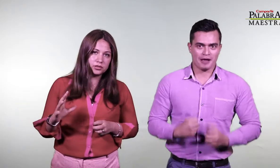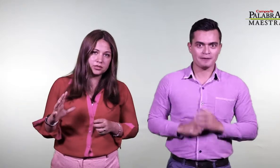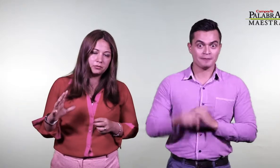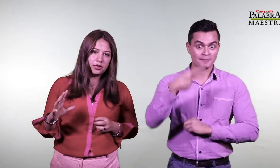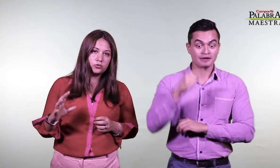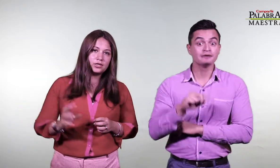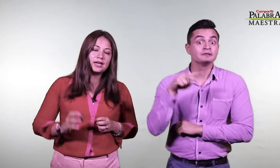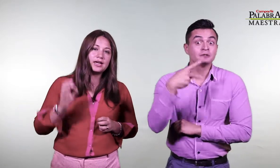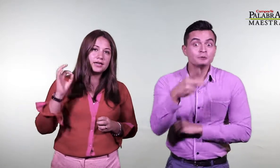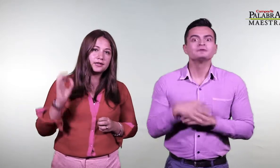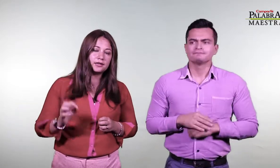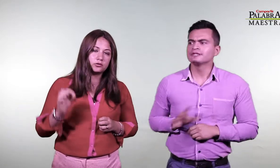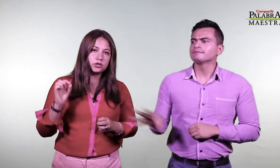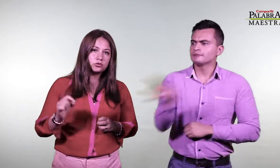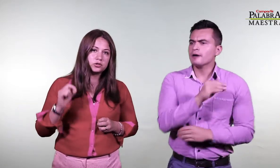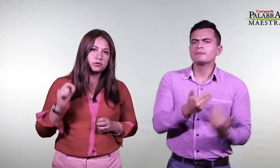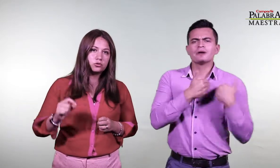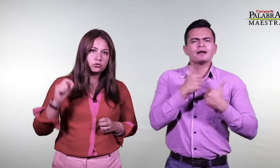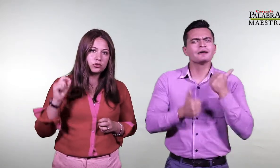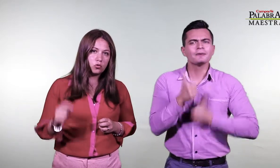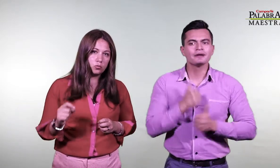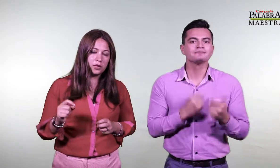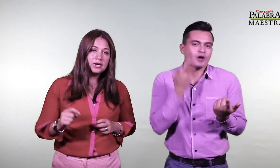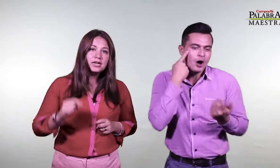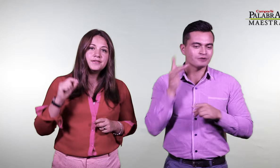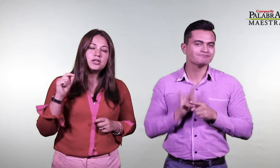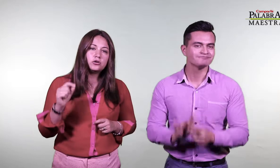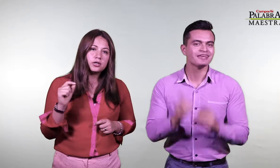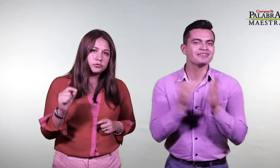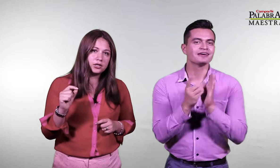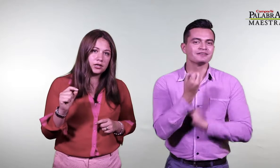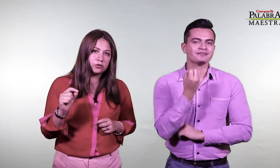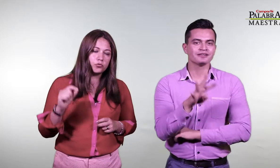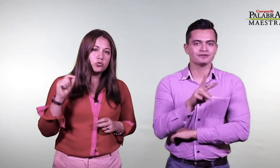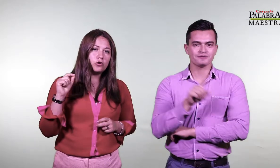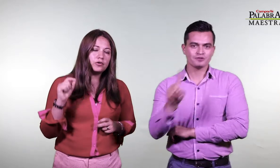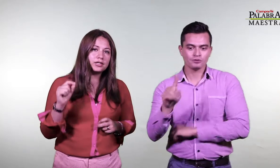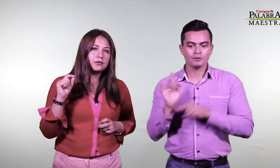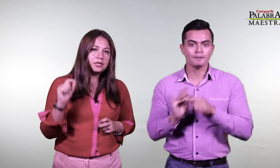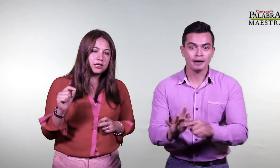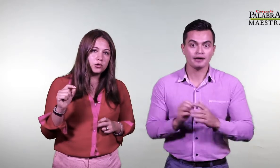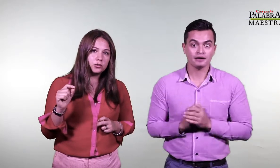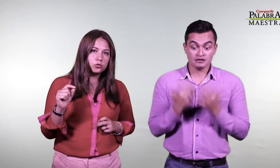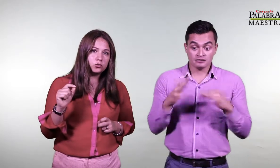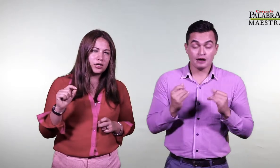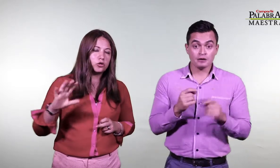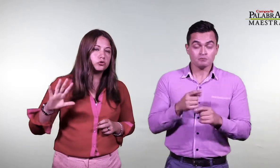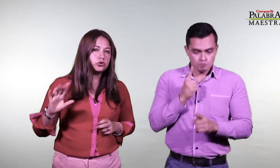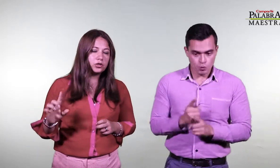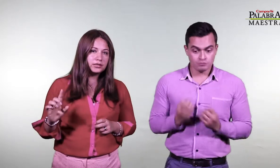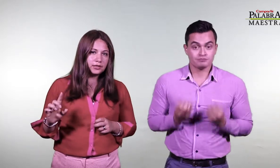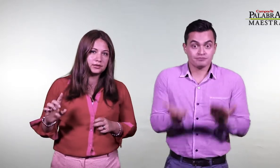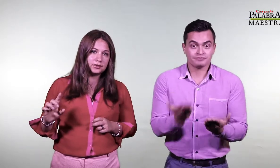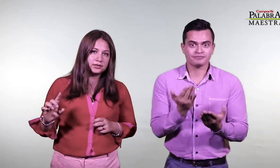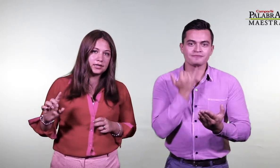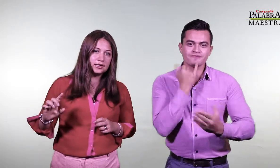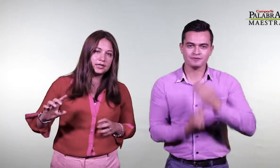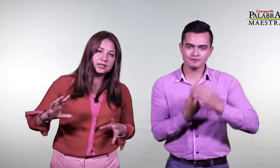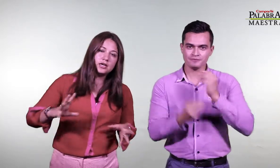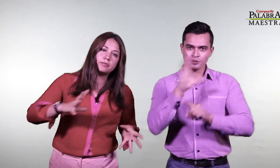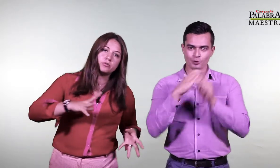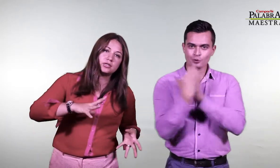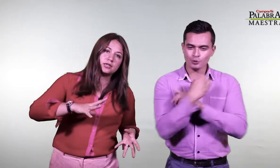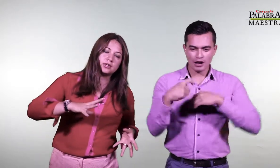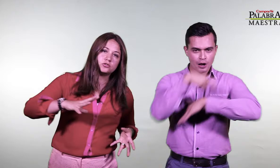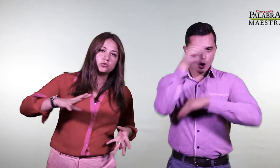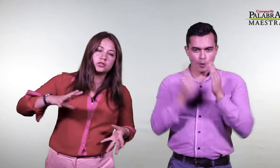todos debemos hacer veeduría, en que el decreto 1421 se cumpla. Si logramos tener una oferta bilingüe bicultural con todas las garantías de